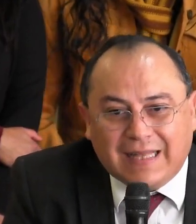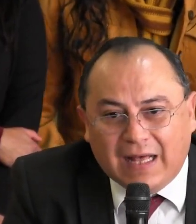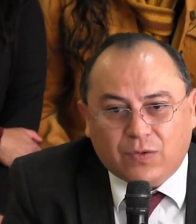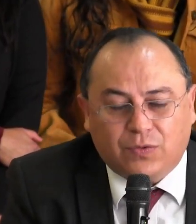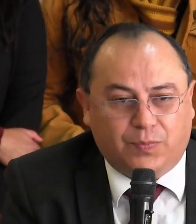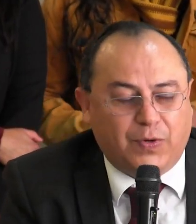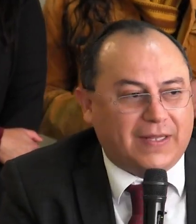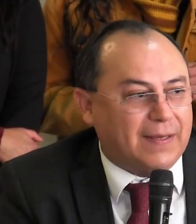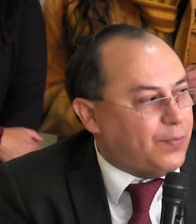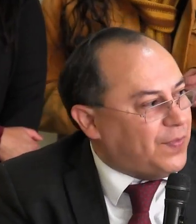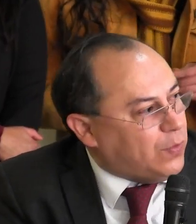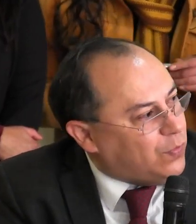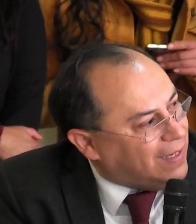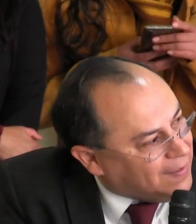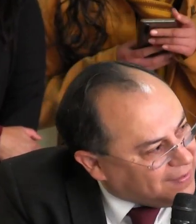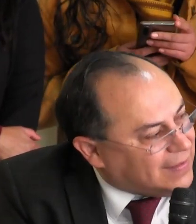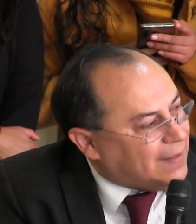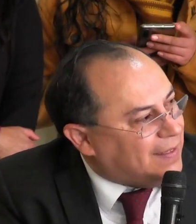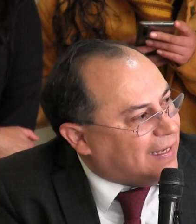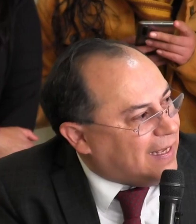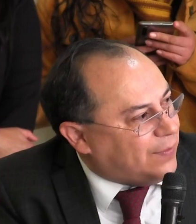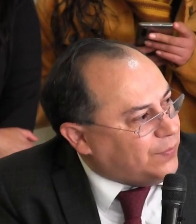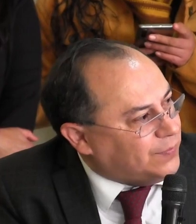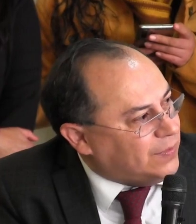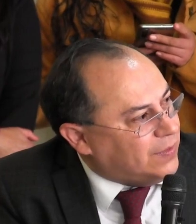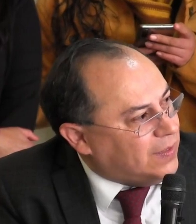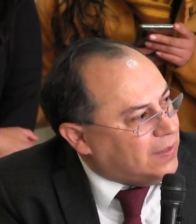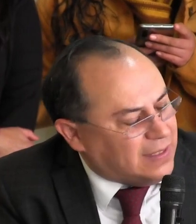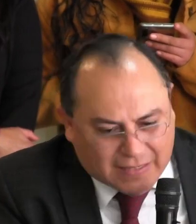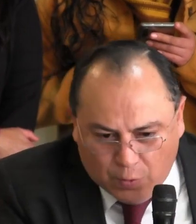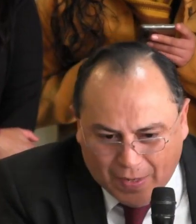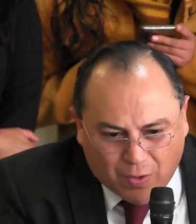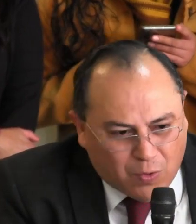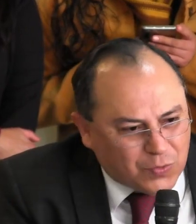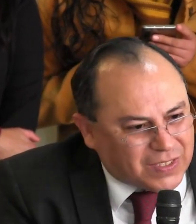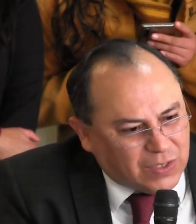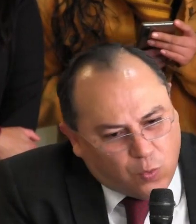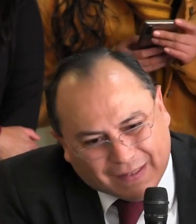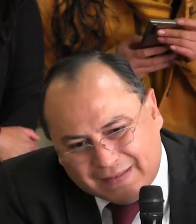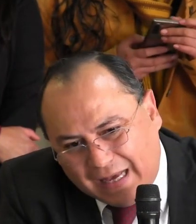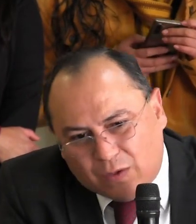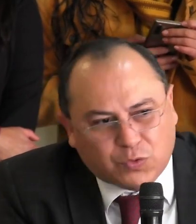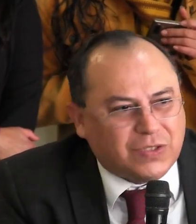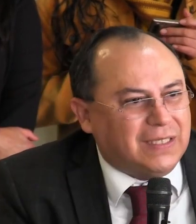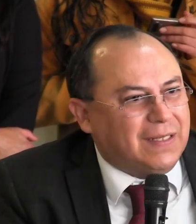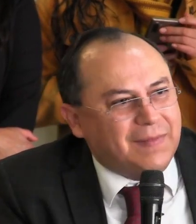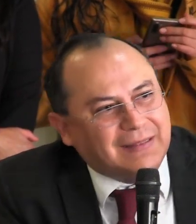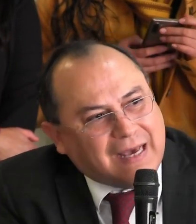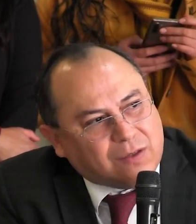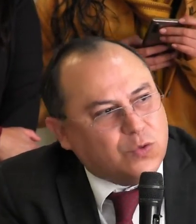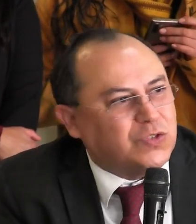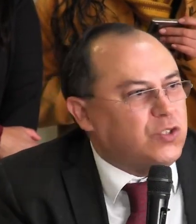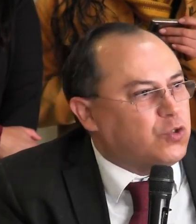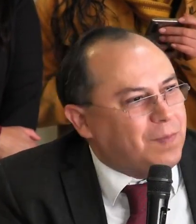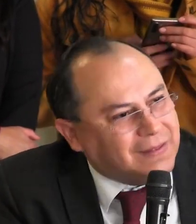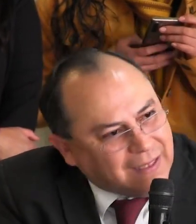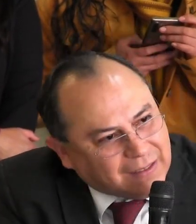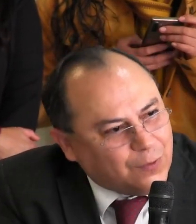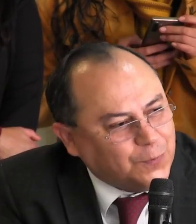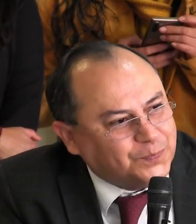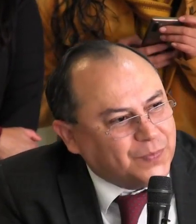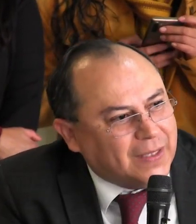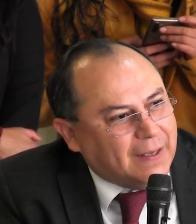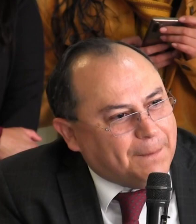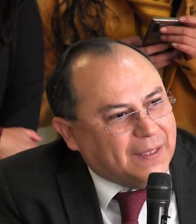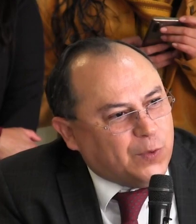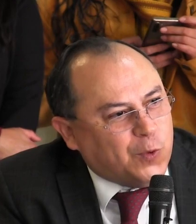el Estado pueda poner un límite al mercado, desde luego sin coartarlo, sin limitarlo, sin